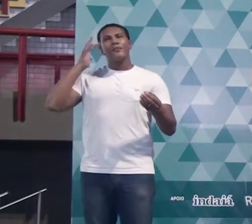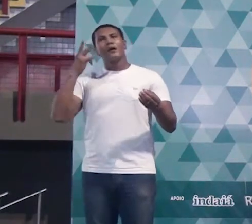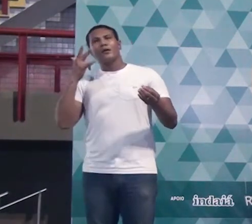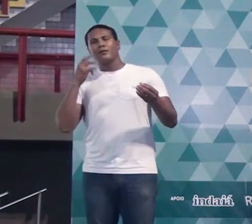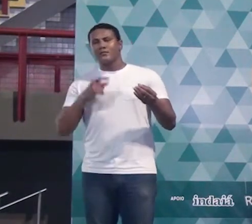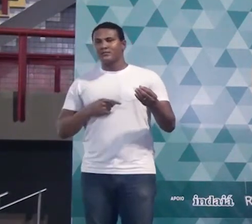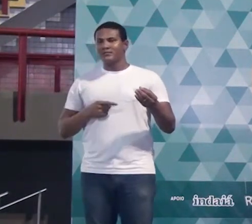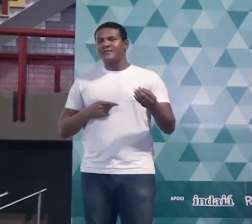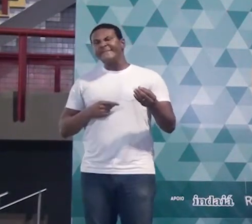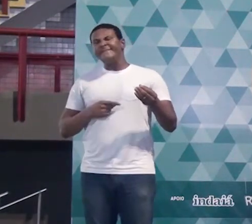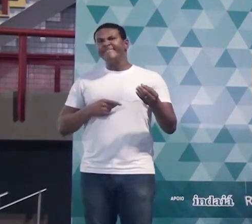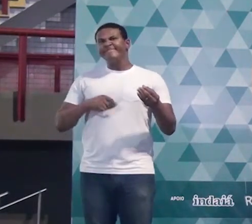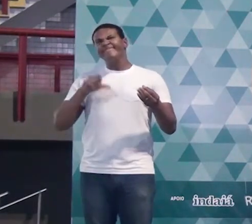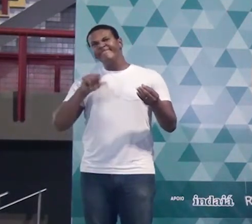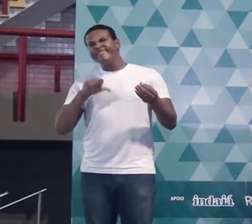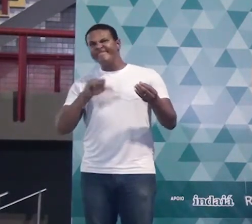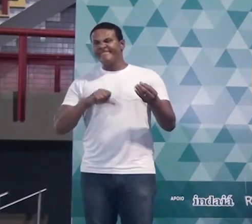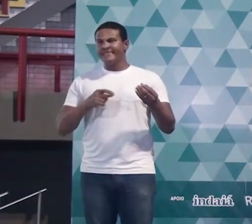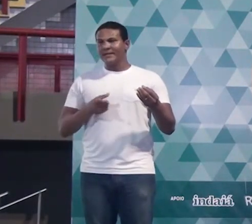Tá brabo, hein?